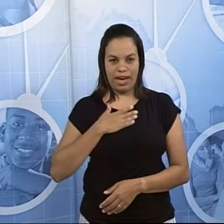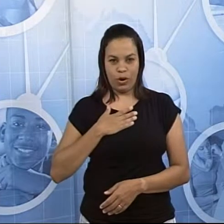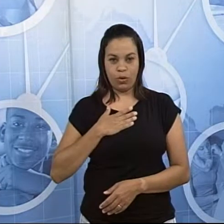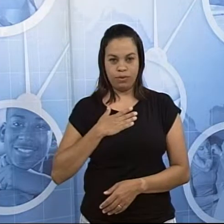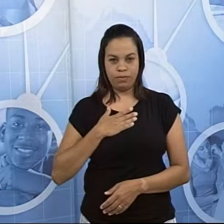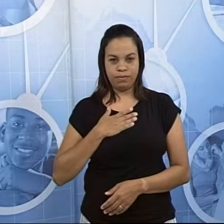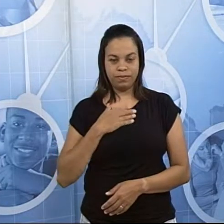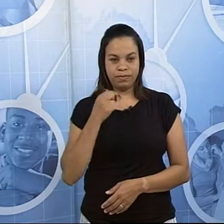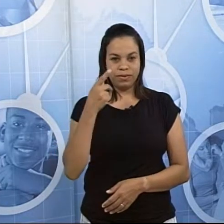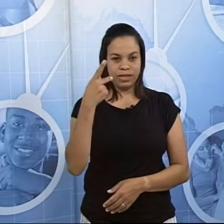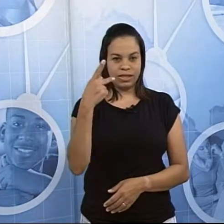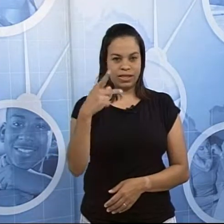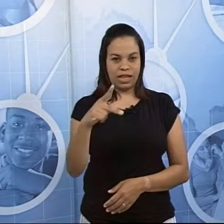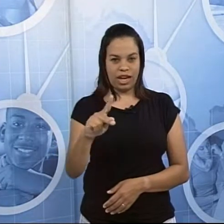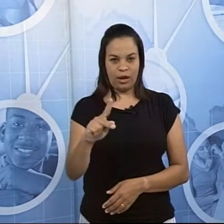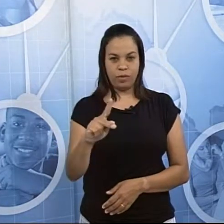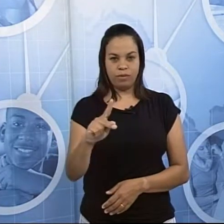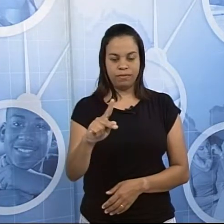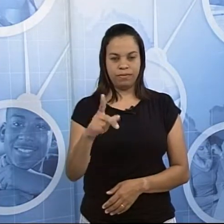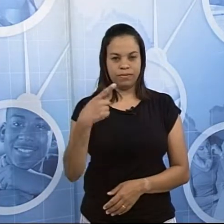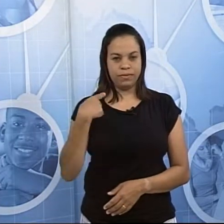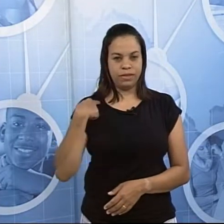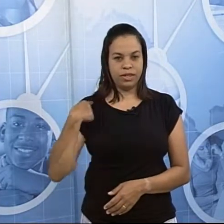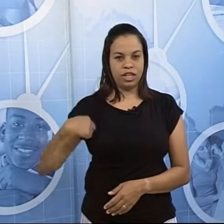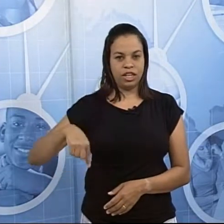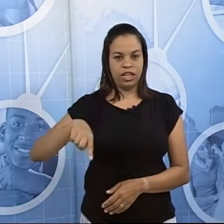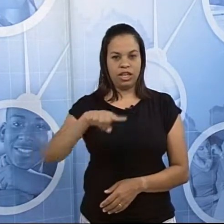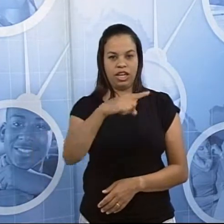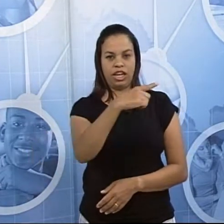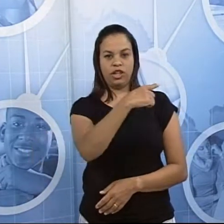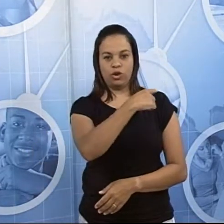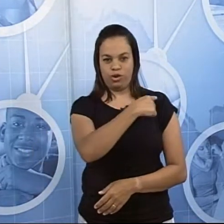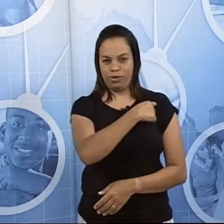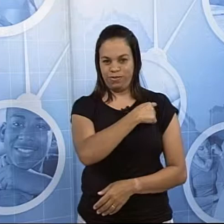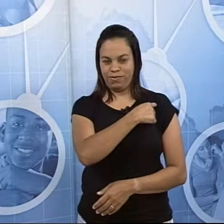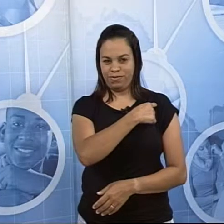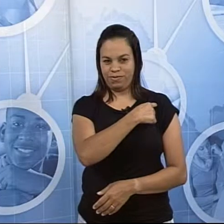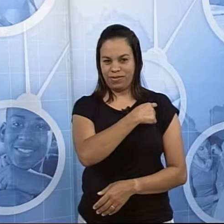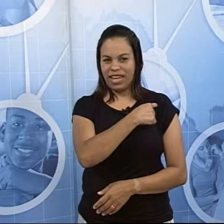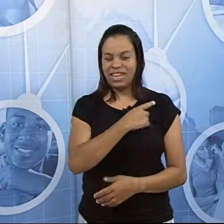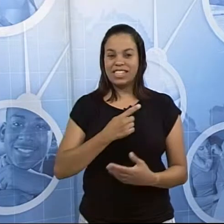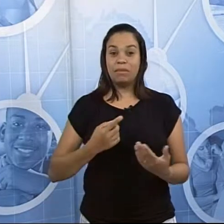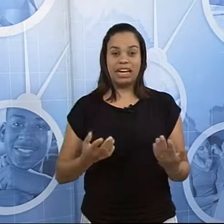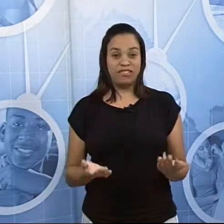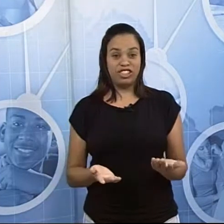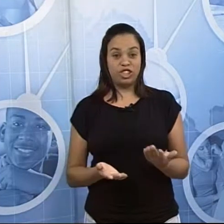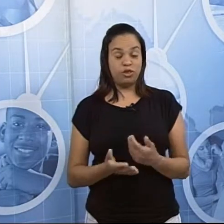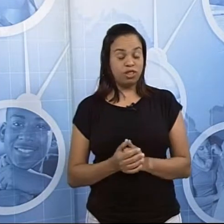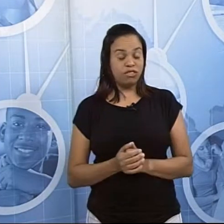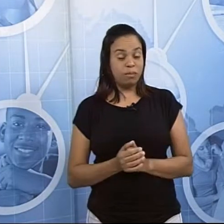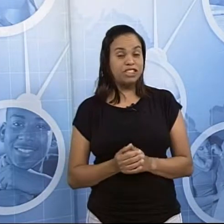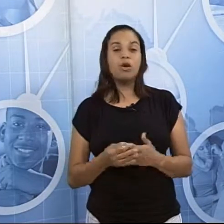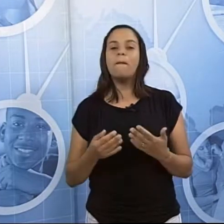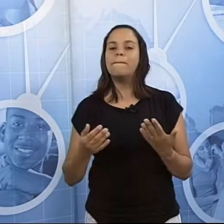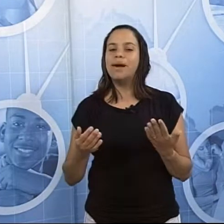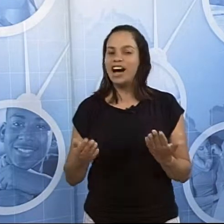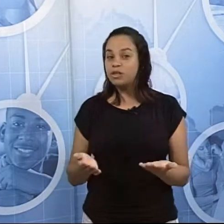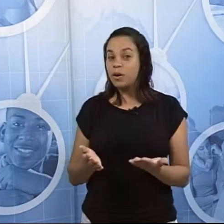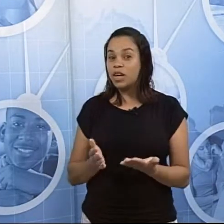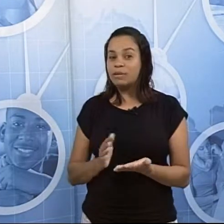Meu, seu e nosso. Semana que vem a gente volta novamente com mais um programa Sinais